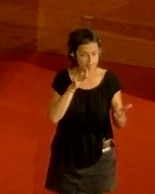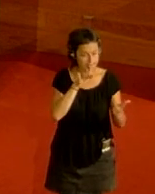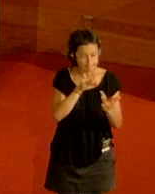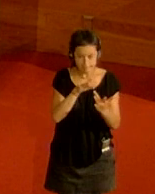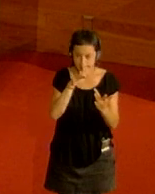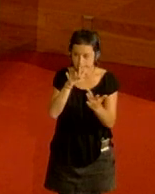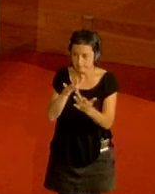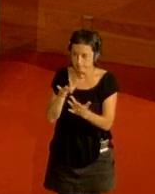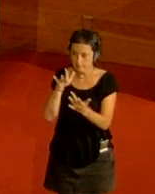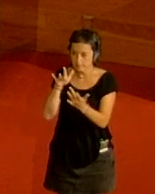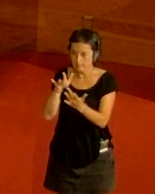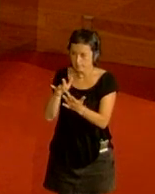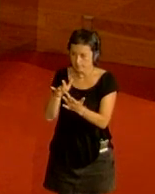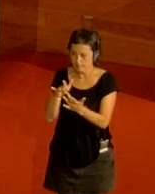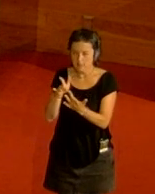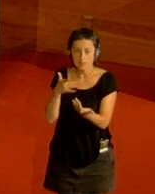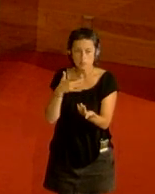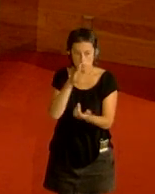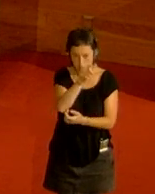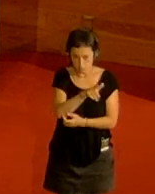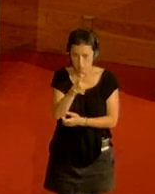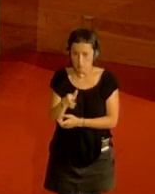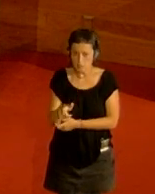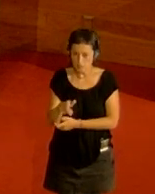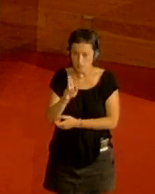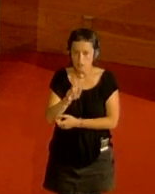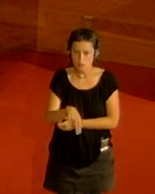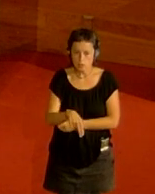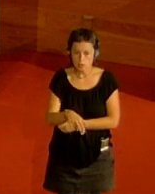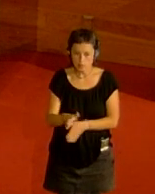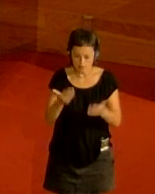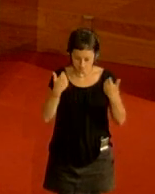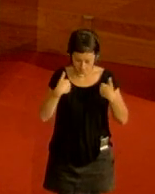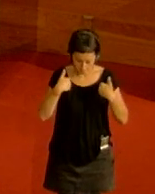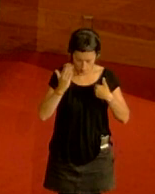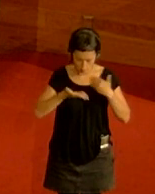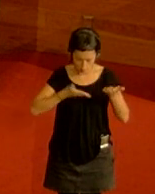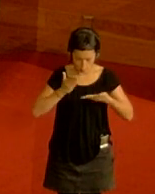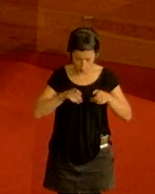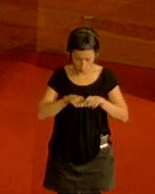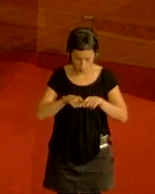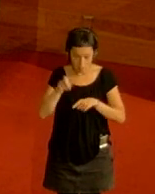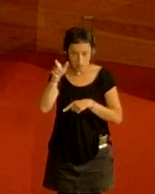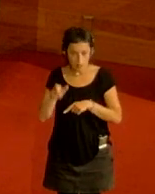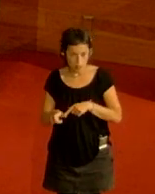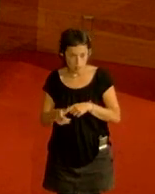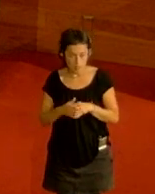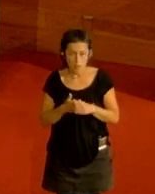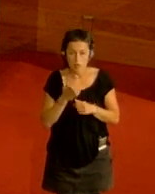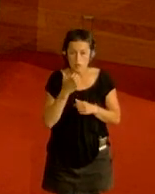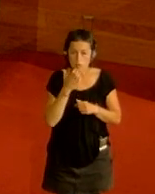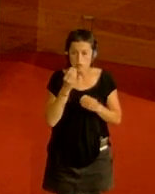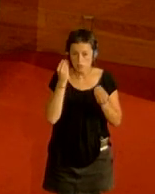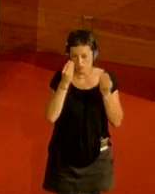interlocución de humanos que te tratan como humanos y en gran medida cuando pensamos en lo acontecido en silicon